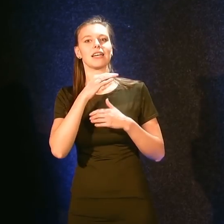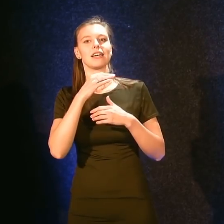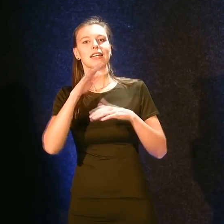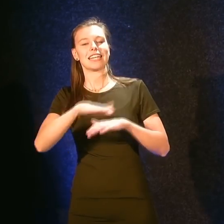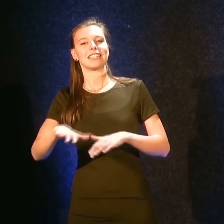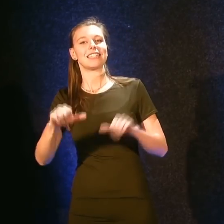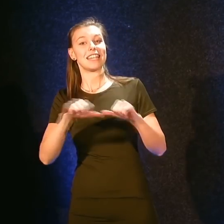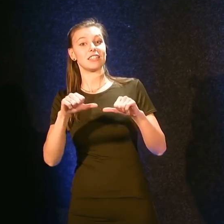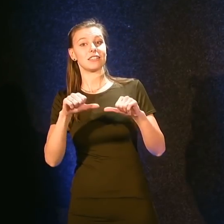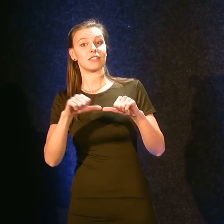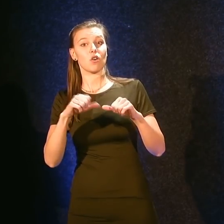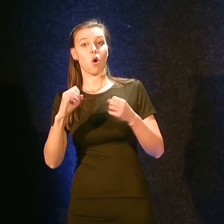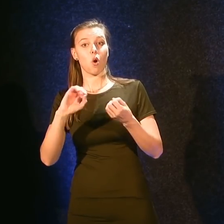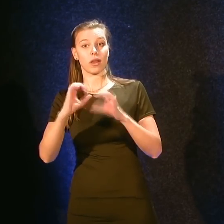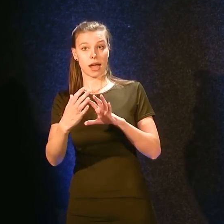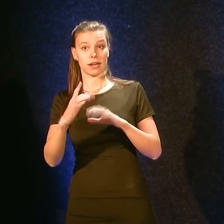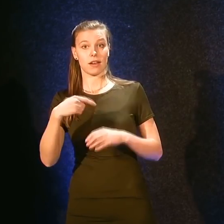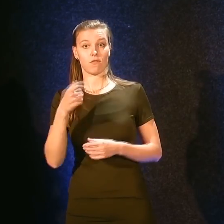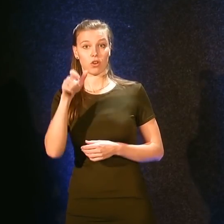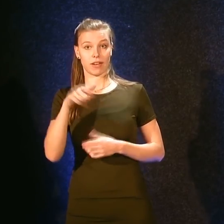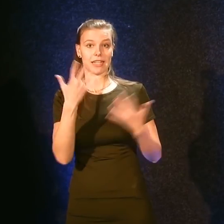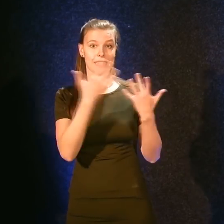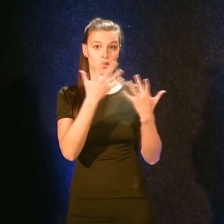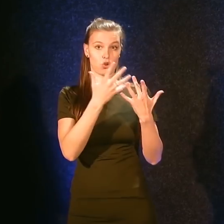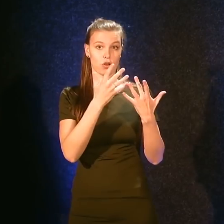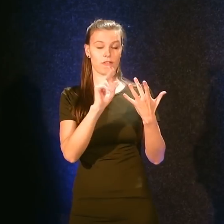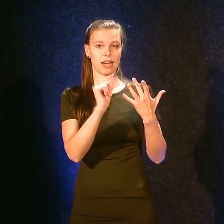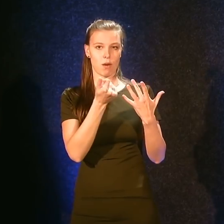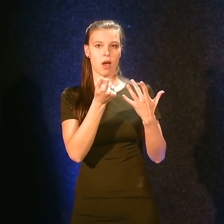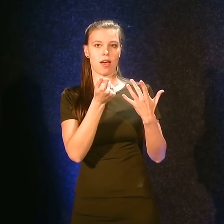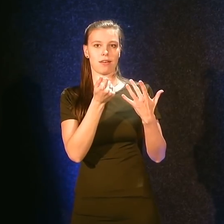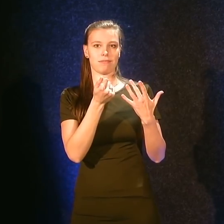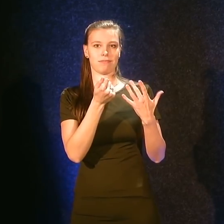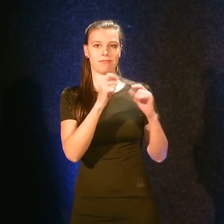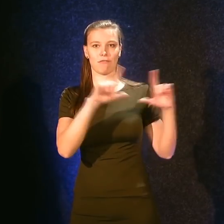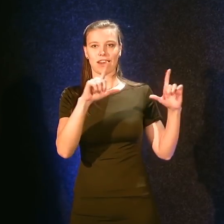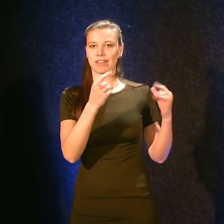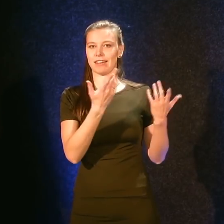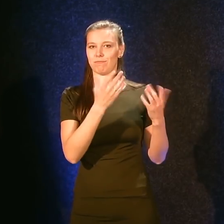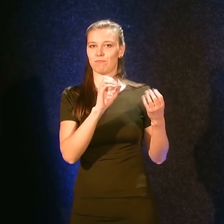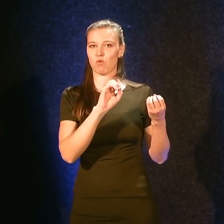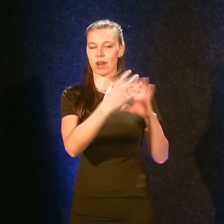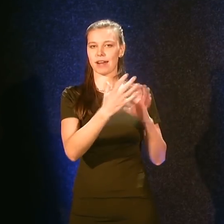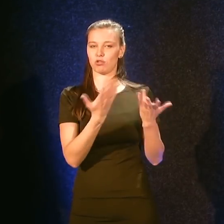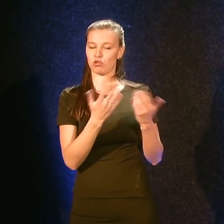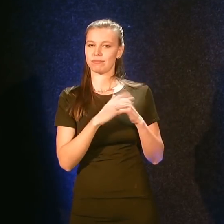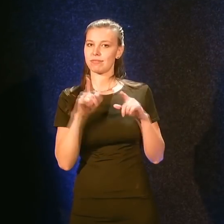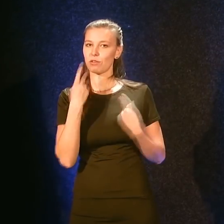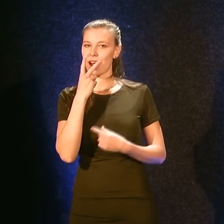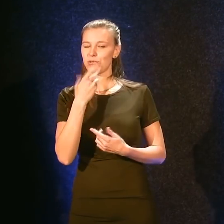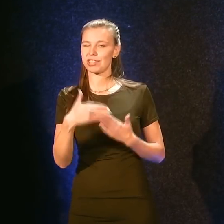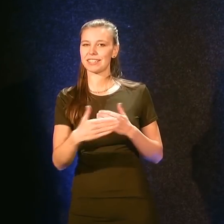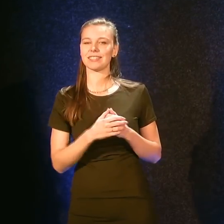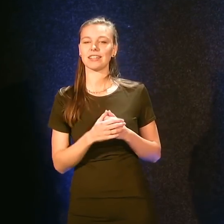hele nieuwe aflevering van Mozaïek Kids Church online. Dus daar zien we ook naar uit. We sluiten af met